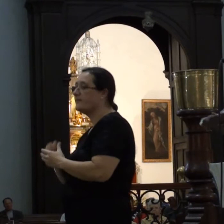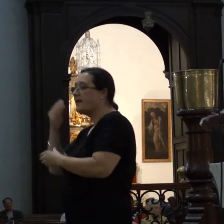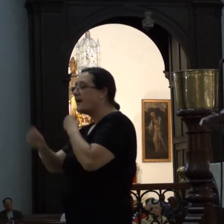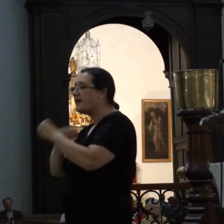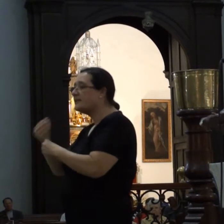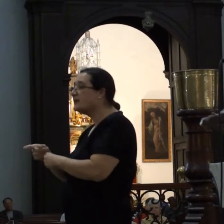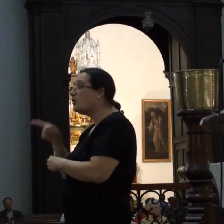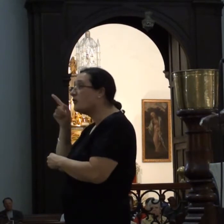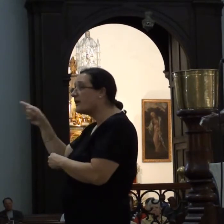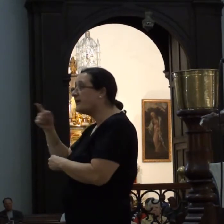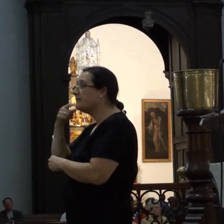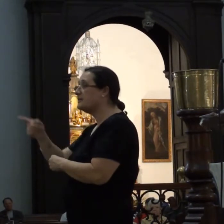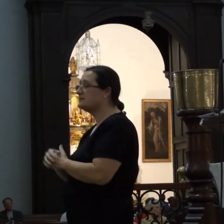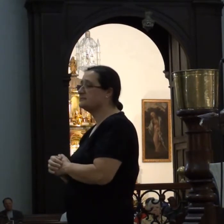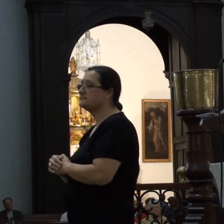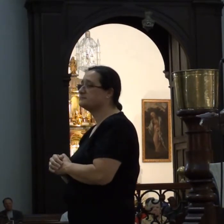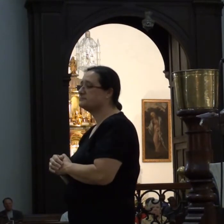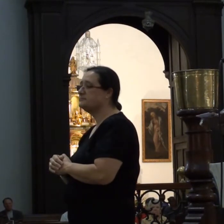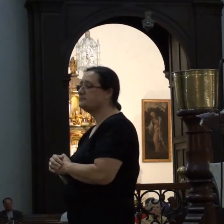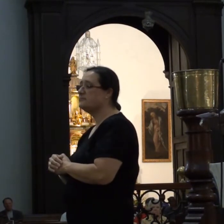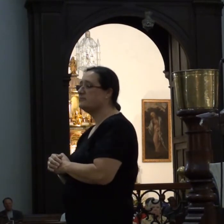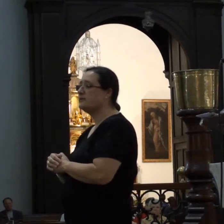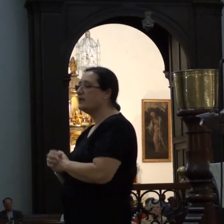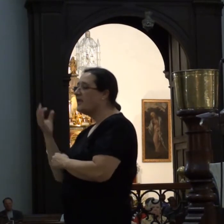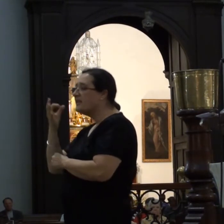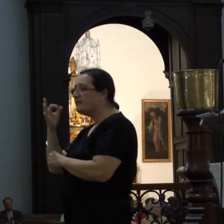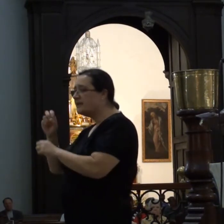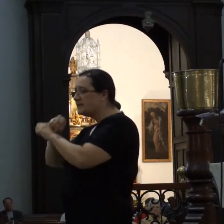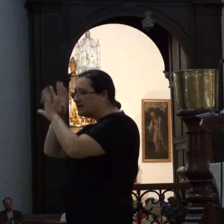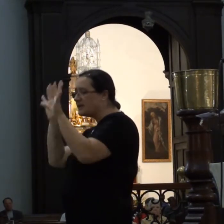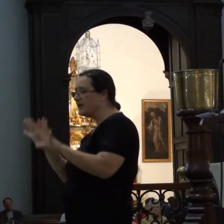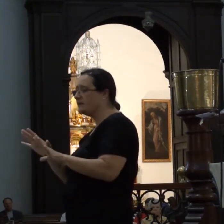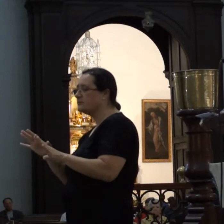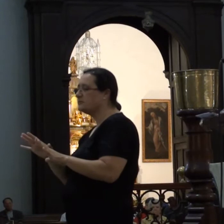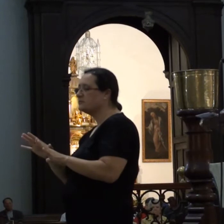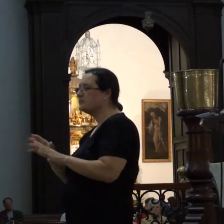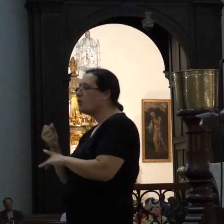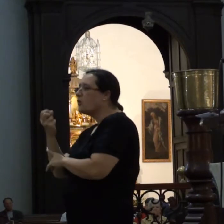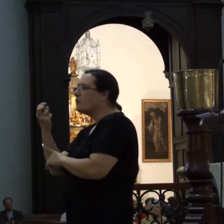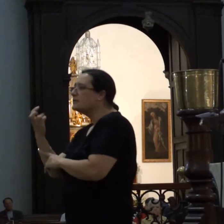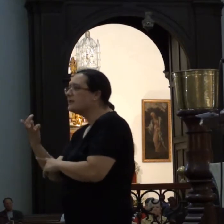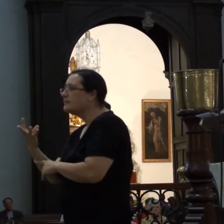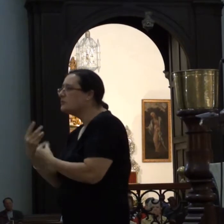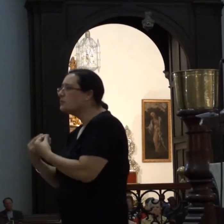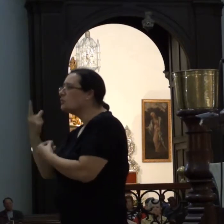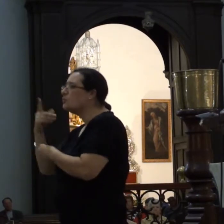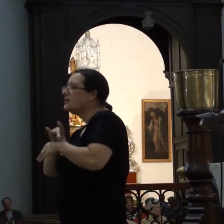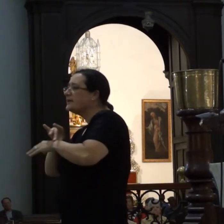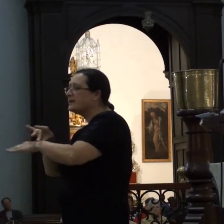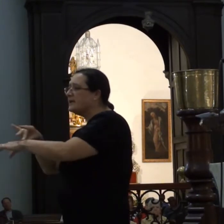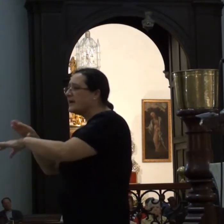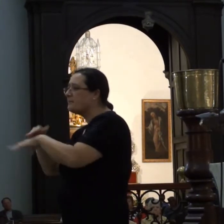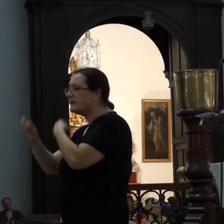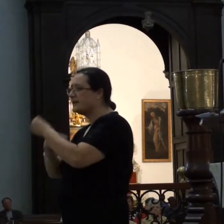lo que él les diga con lo que nos queda claro que contamos con un guión para hacer el